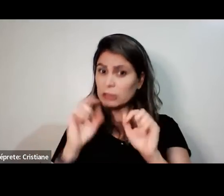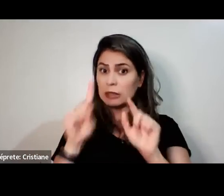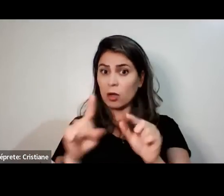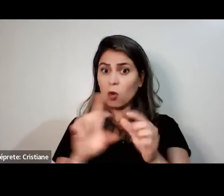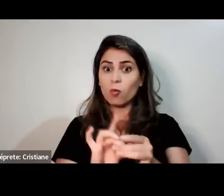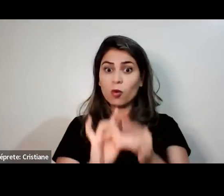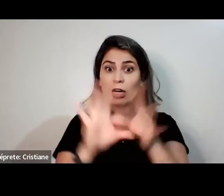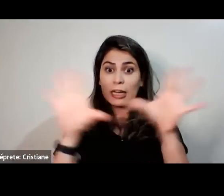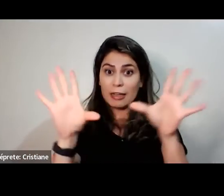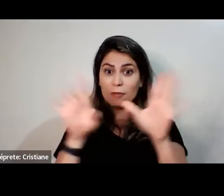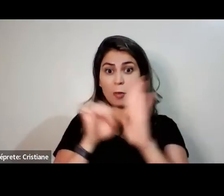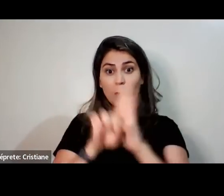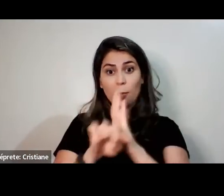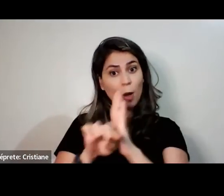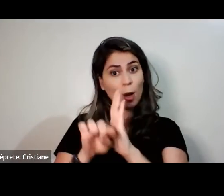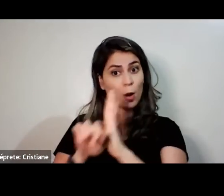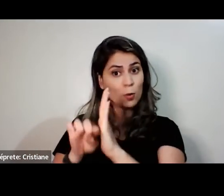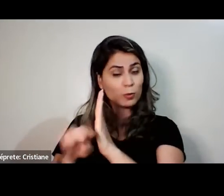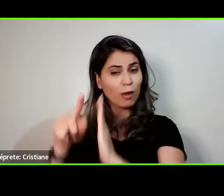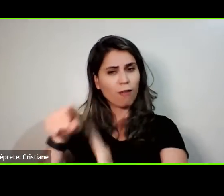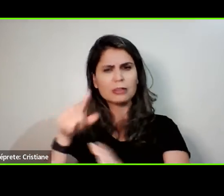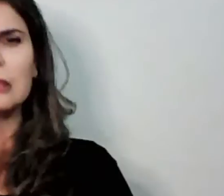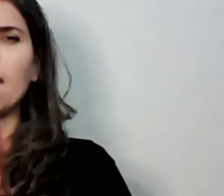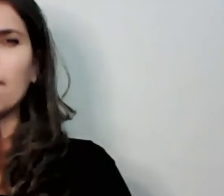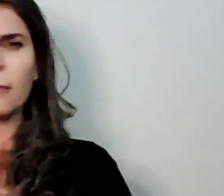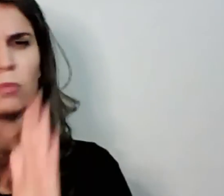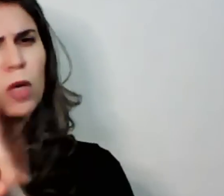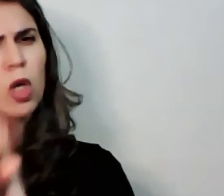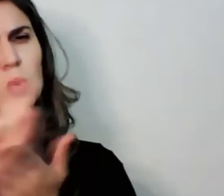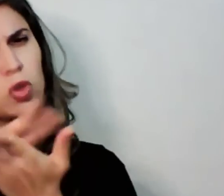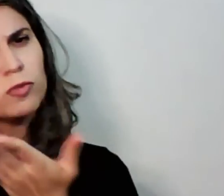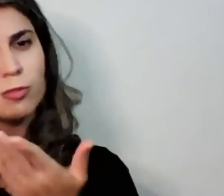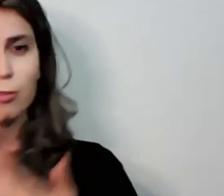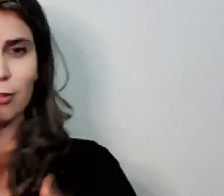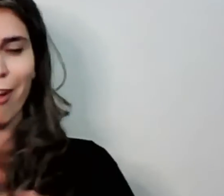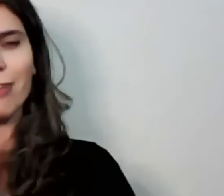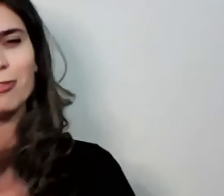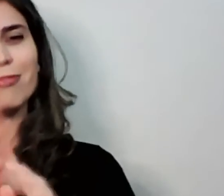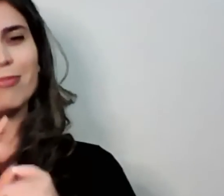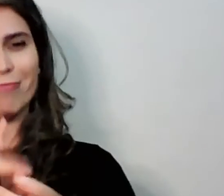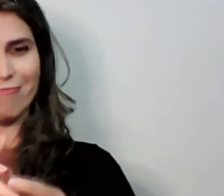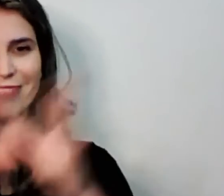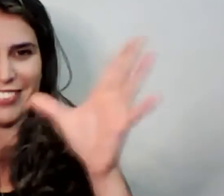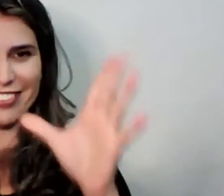oportunidade de esclarecer a sua dúvida. Tá bom? Então vamos começar a palestra.